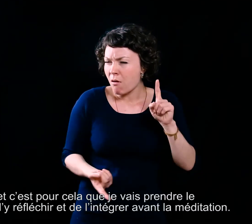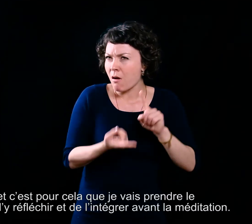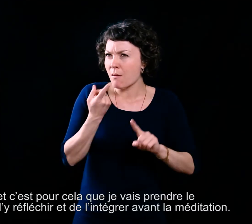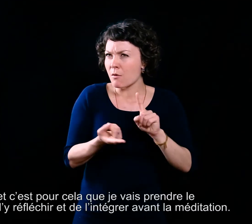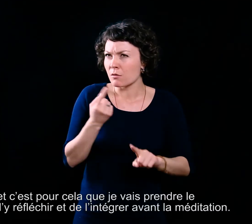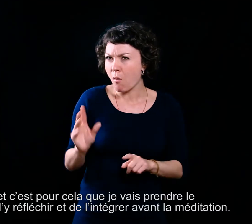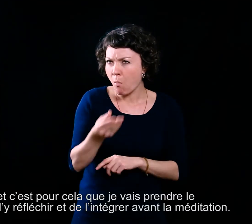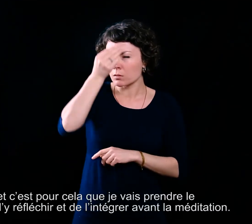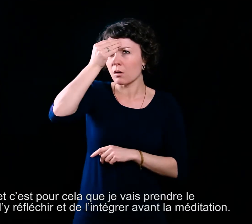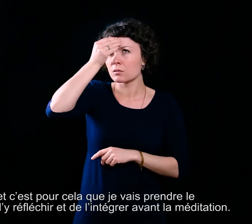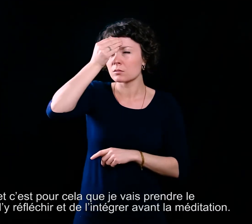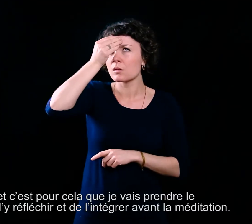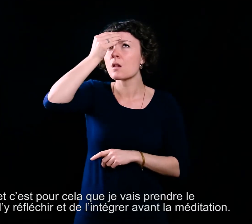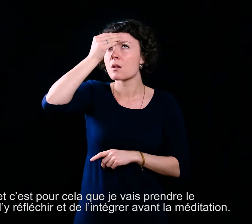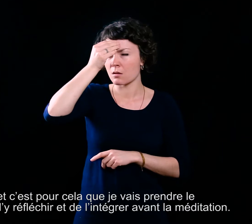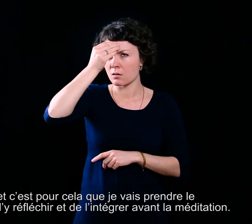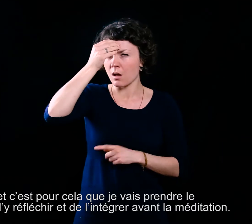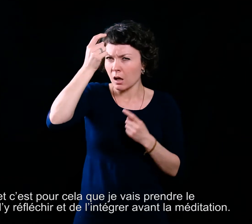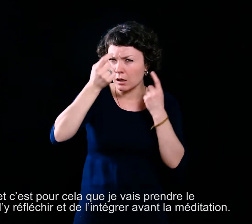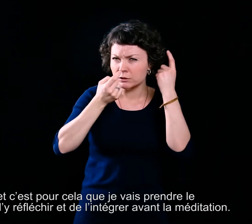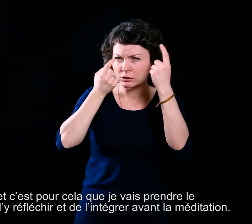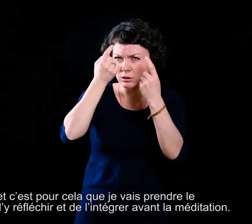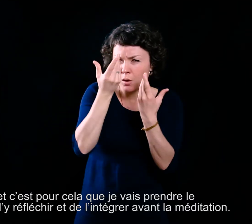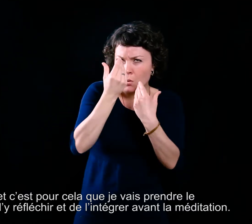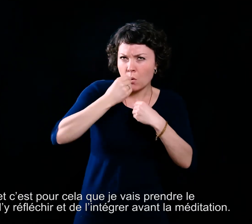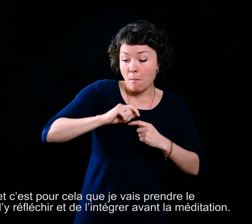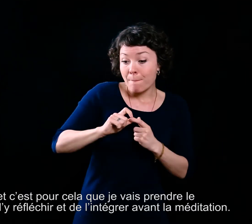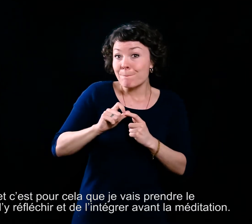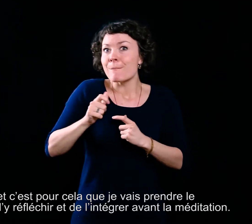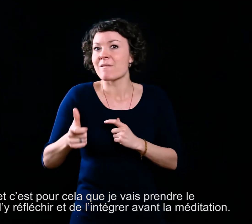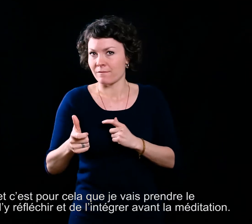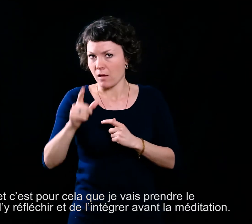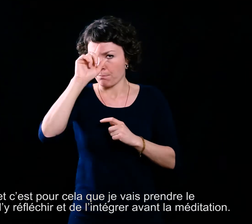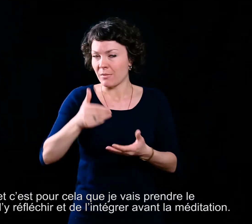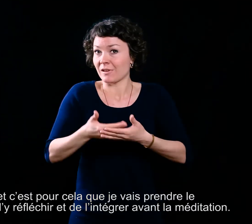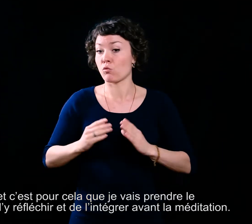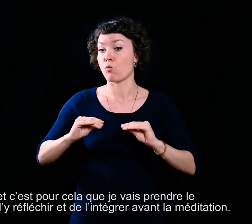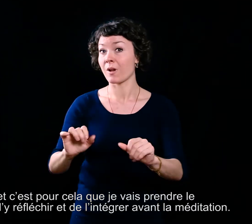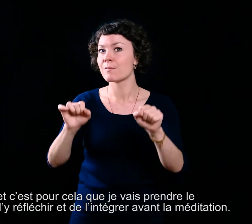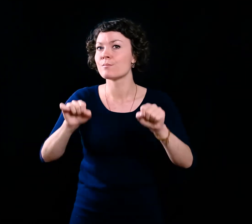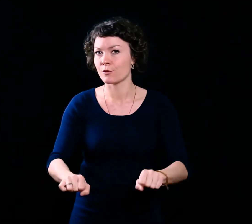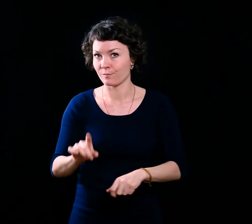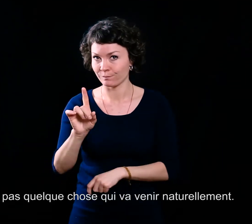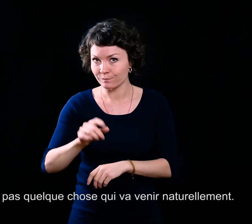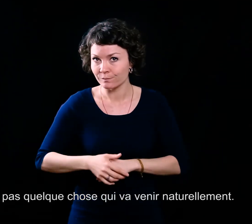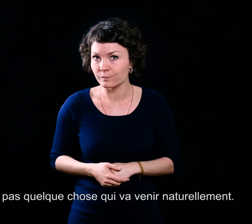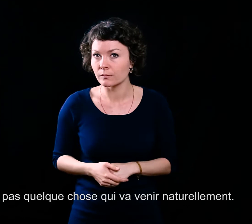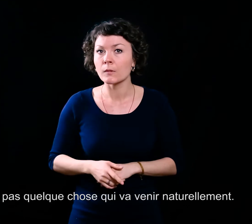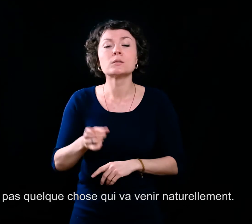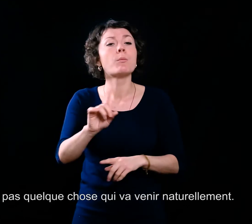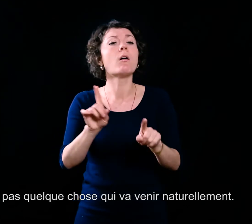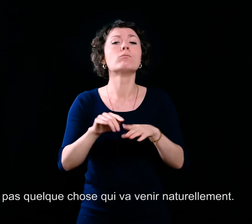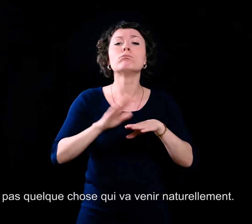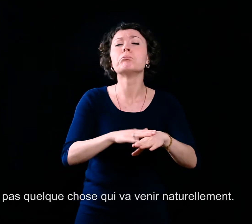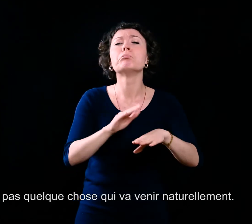pour cela que je vais prendre le temps d'y réfléchir et de l'intégrer avant la méditation. C'est pas quelque chose